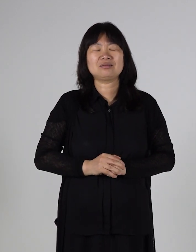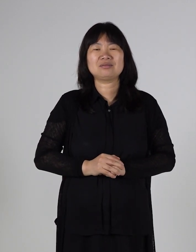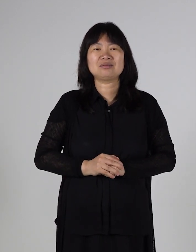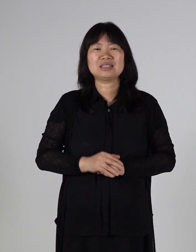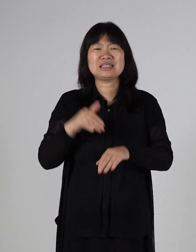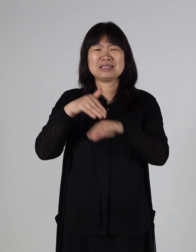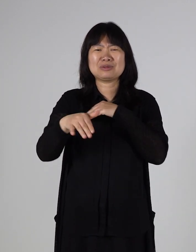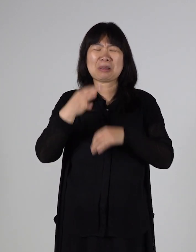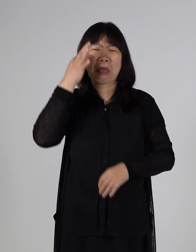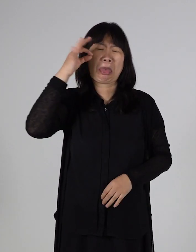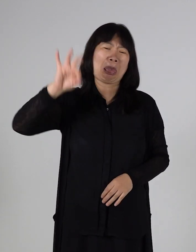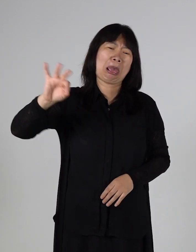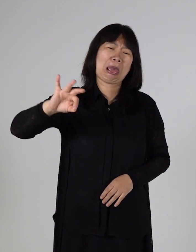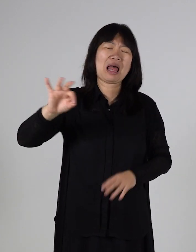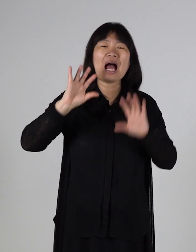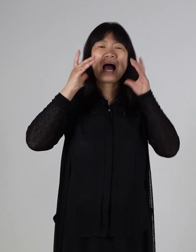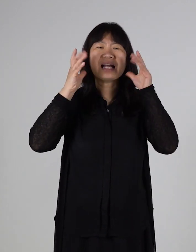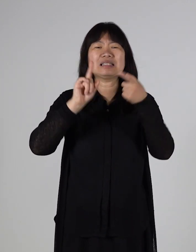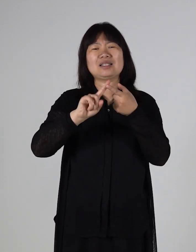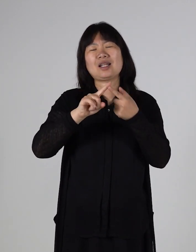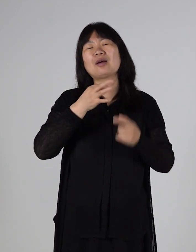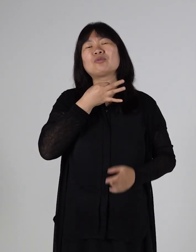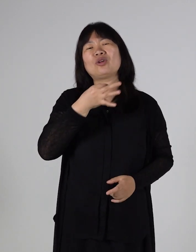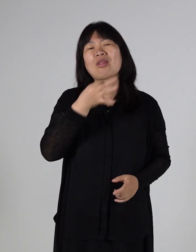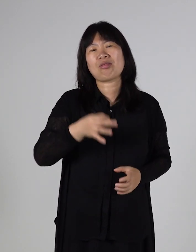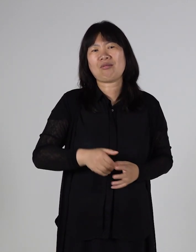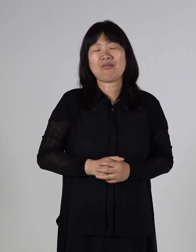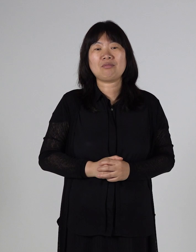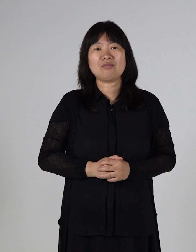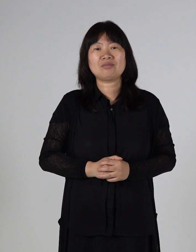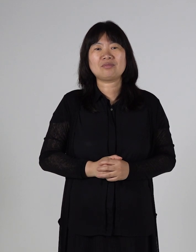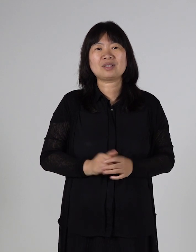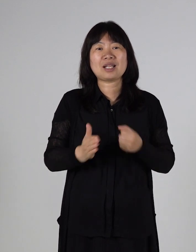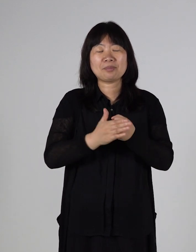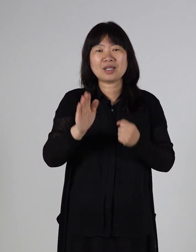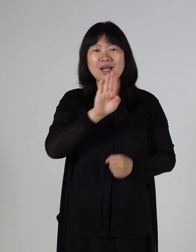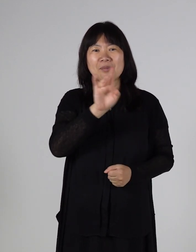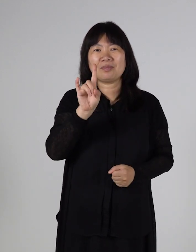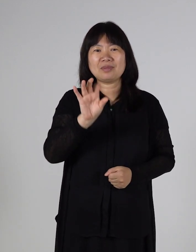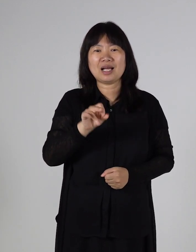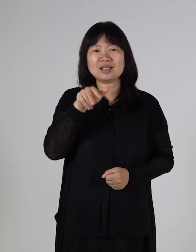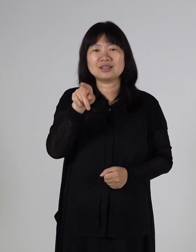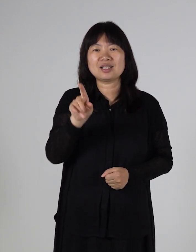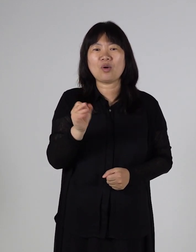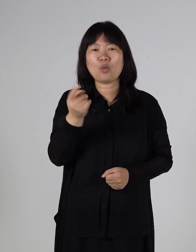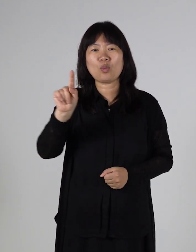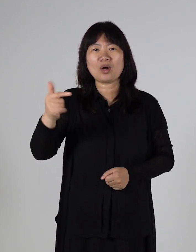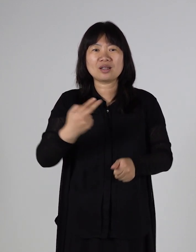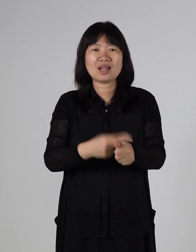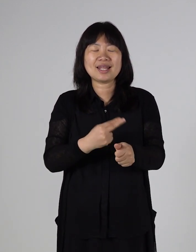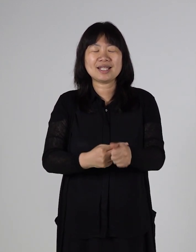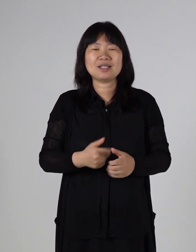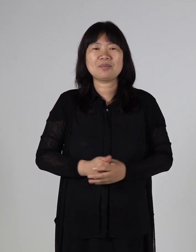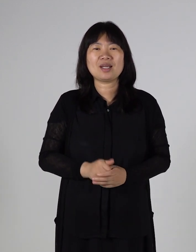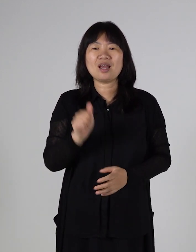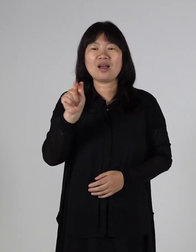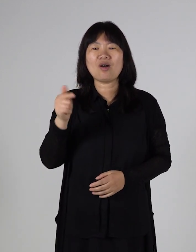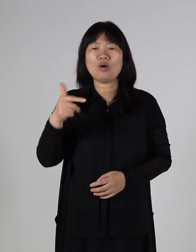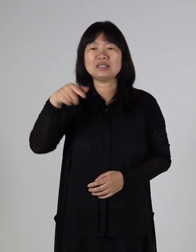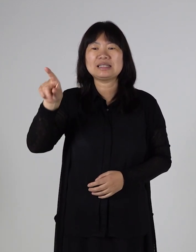표현을 했단 말이에요. 오죽했으면 방정환 선생님이 헌장을 만들고